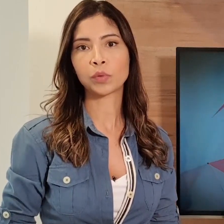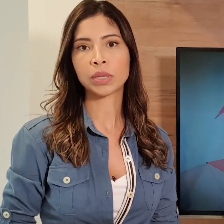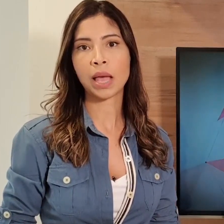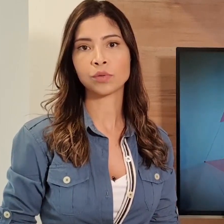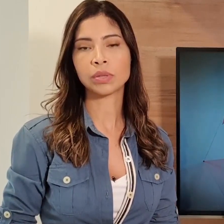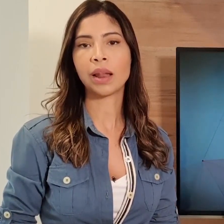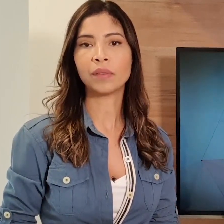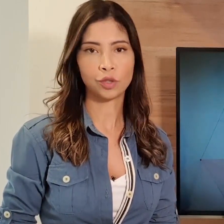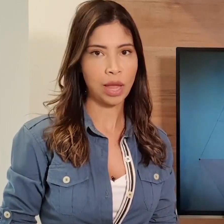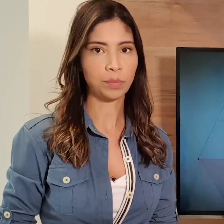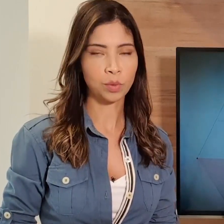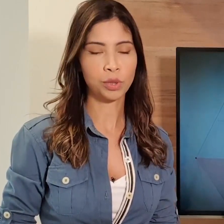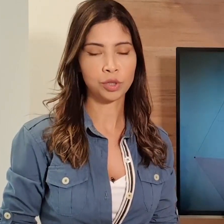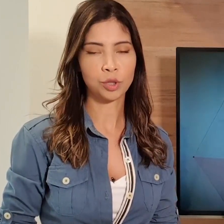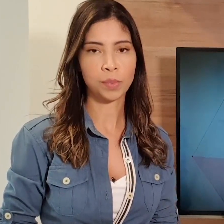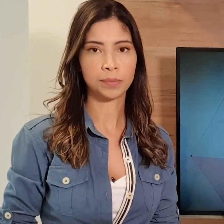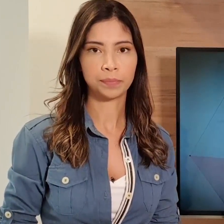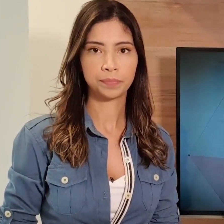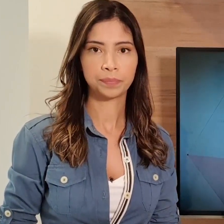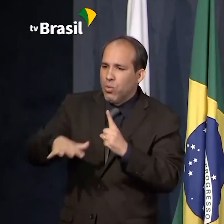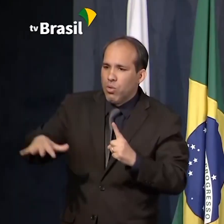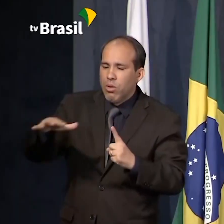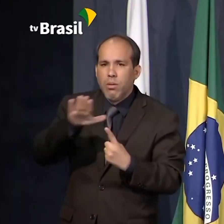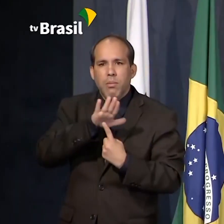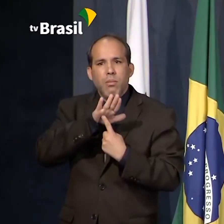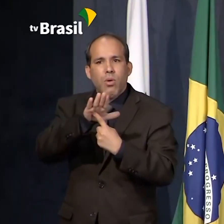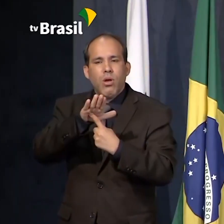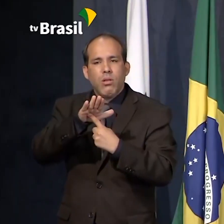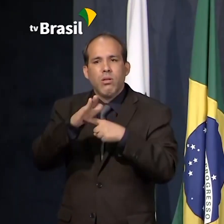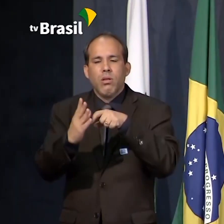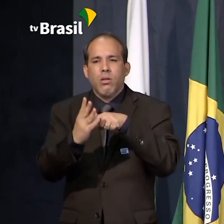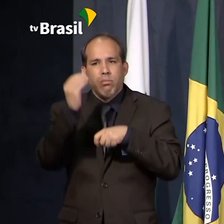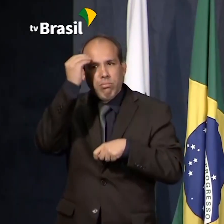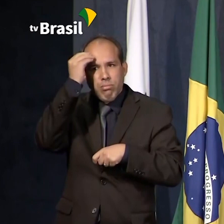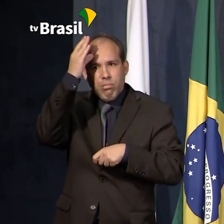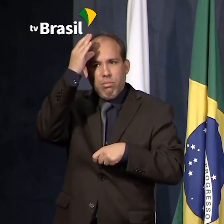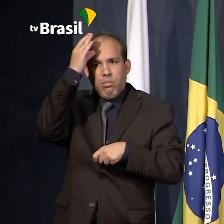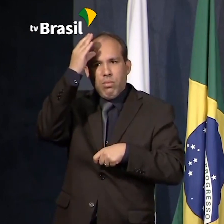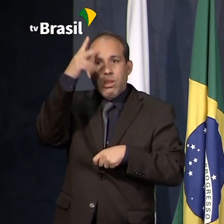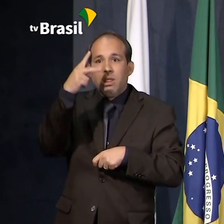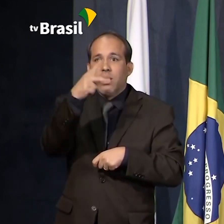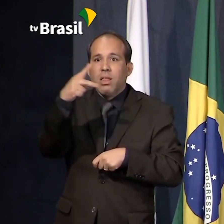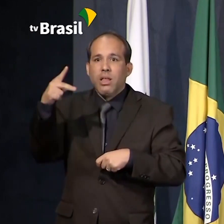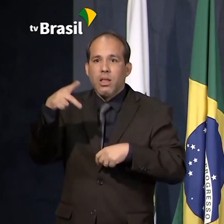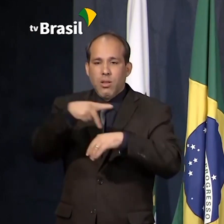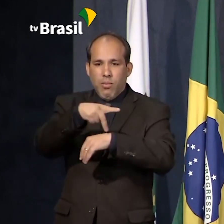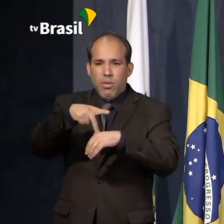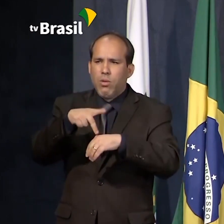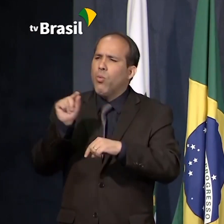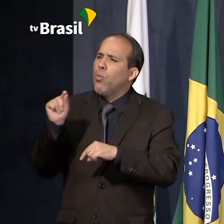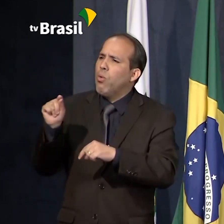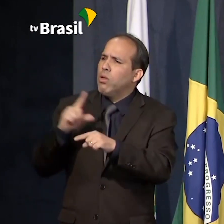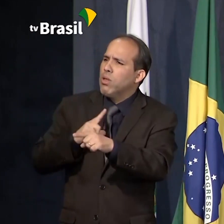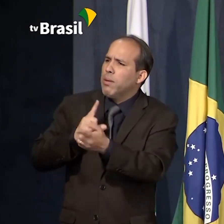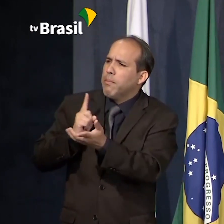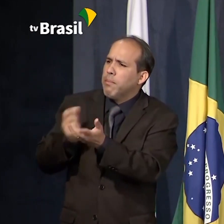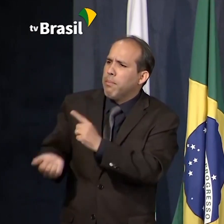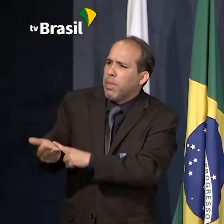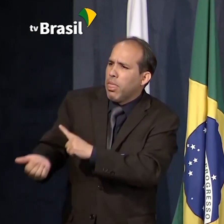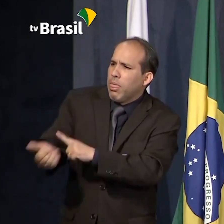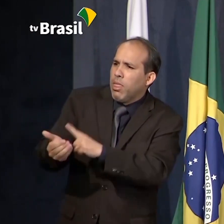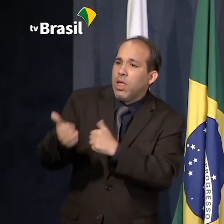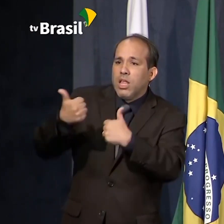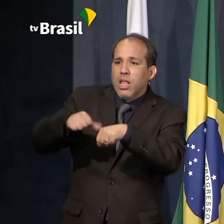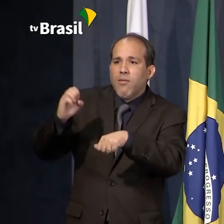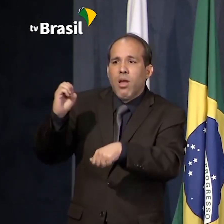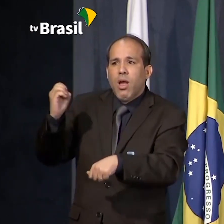responsável pelos casos da lava-jato em curitiba recentemente o procurador-geral da república augusto aras anunciou a